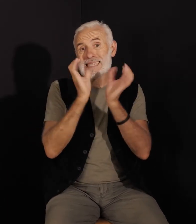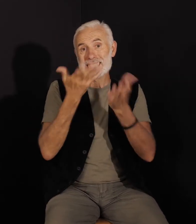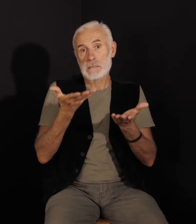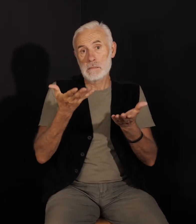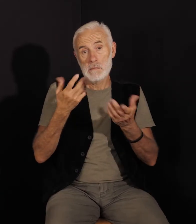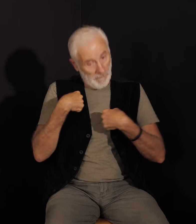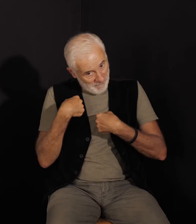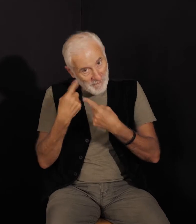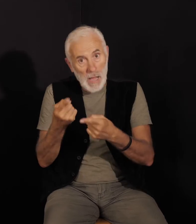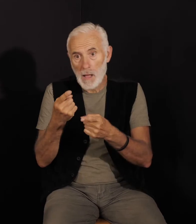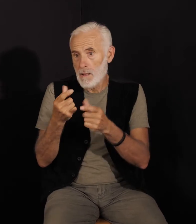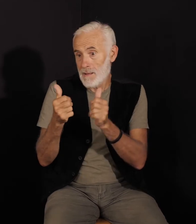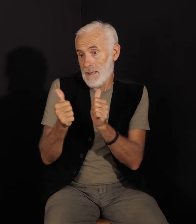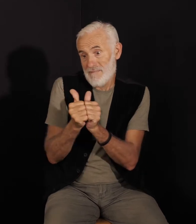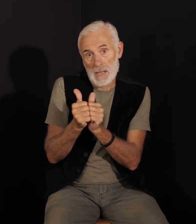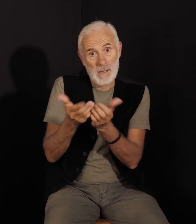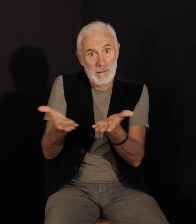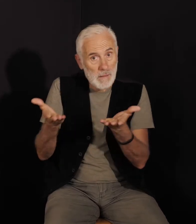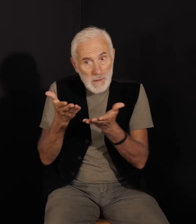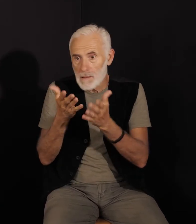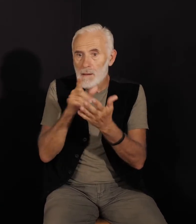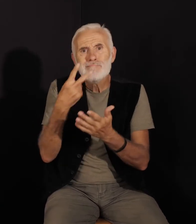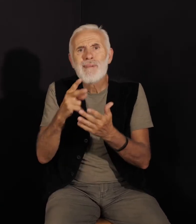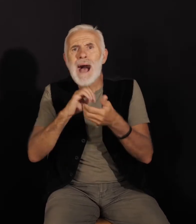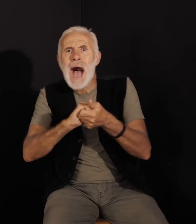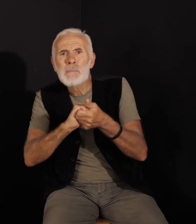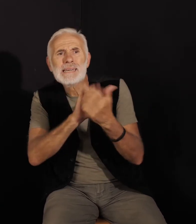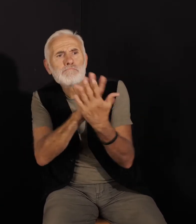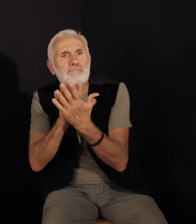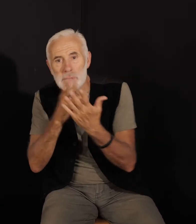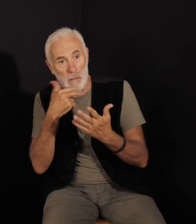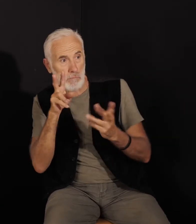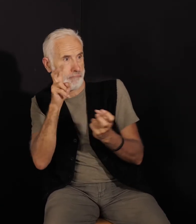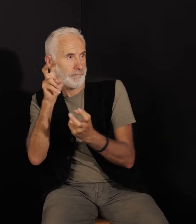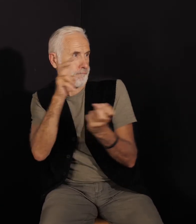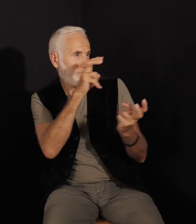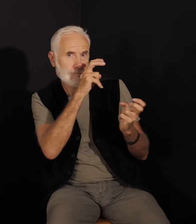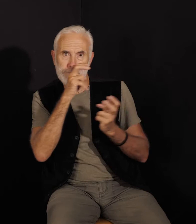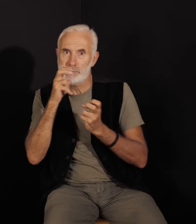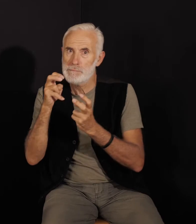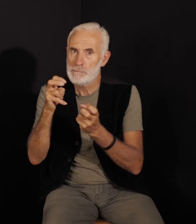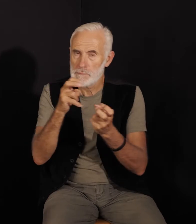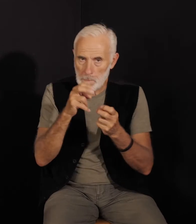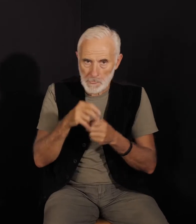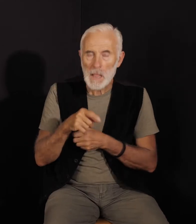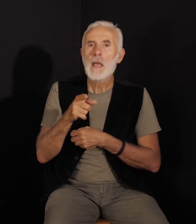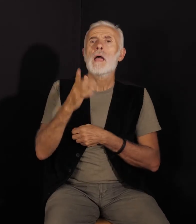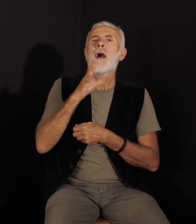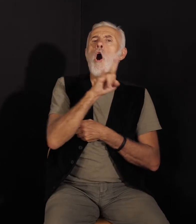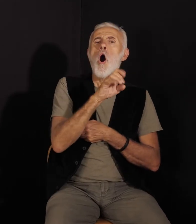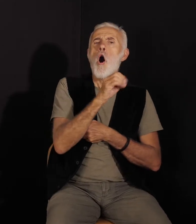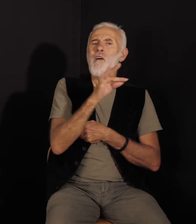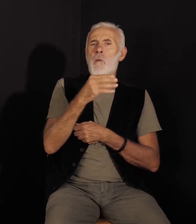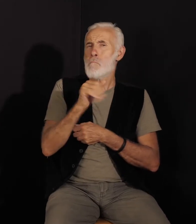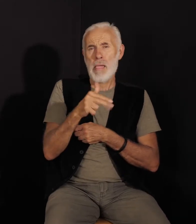le milieu et côtoyer les amis de l'auteur dont il retrace la biographie. Pour Abby Hoffman, en fait, ils étaient très proches puisque tous deux